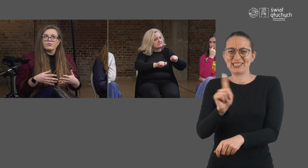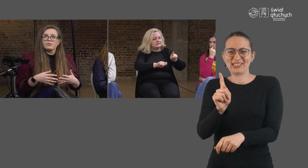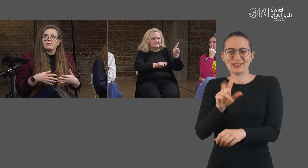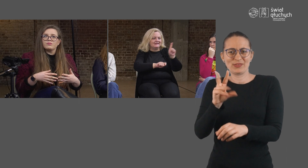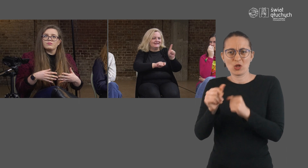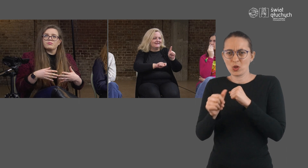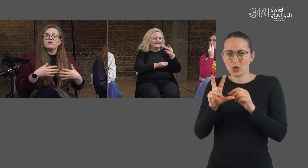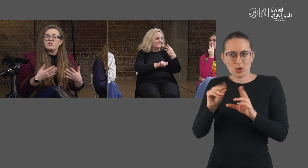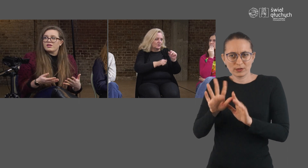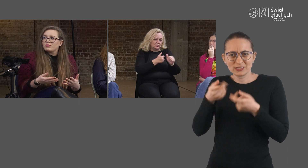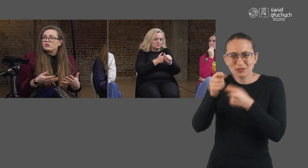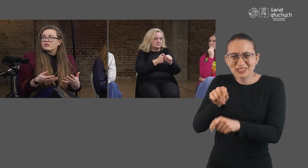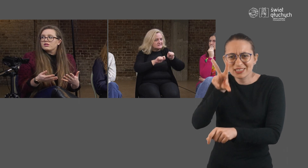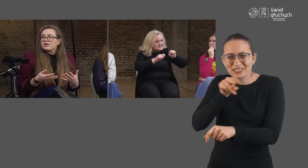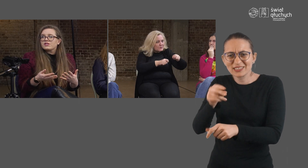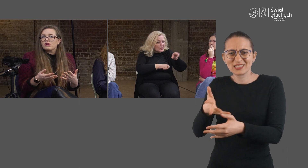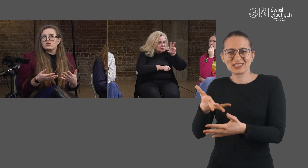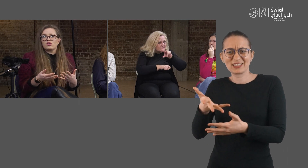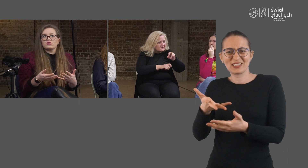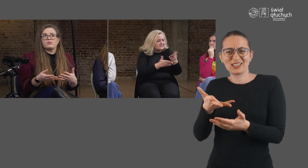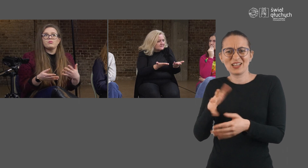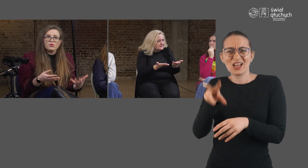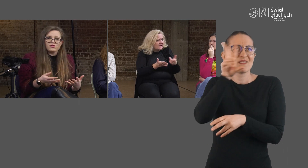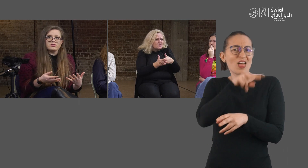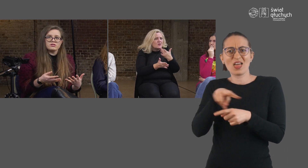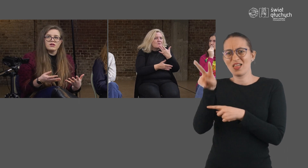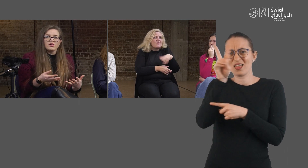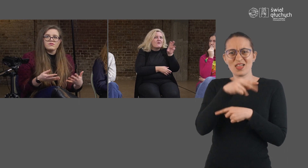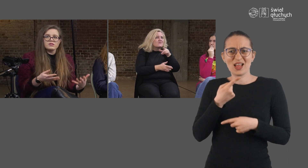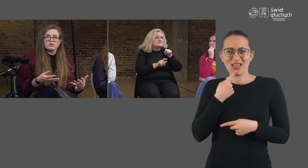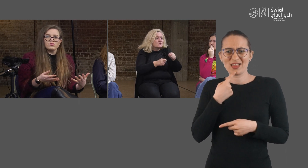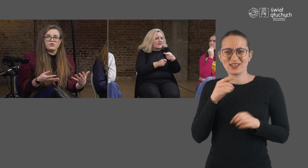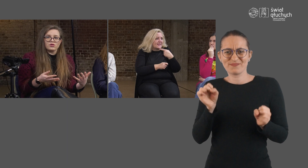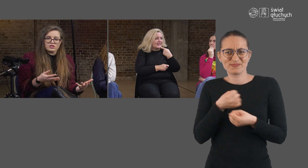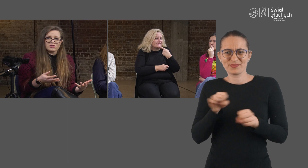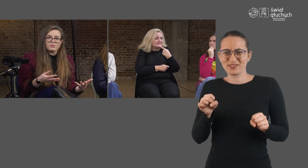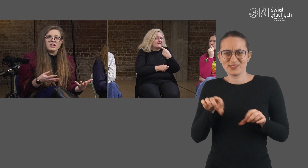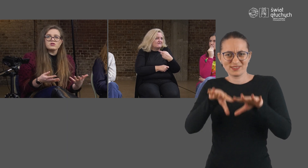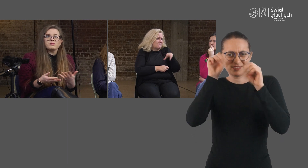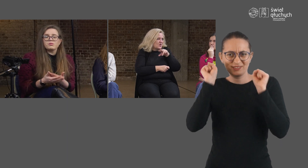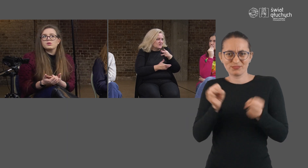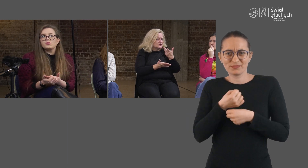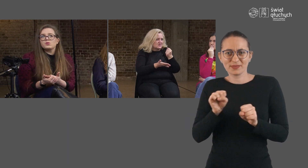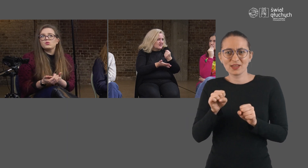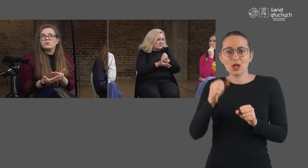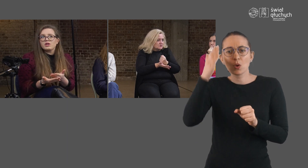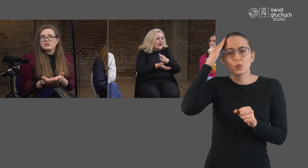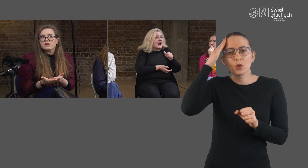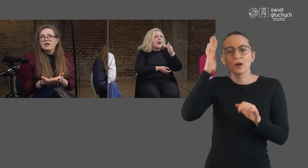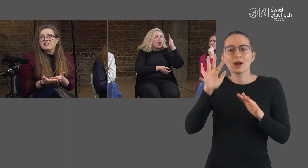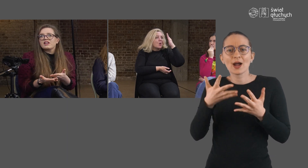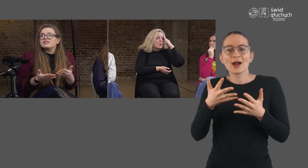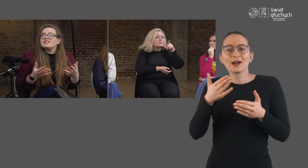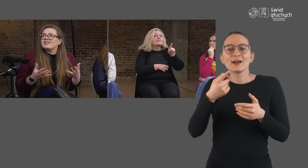do mówienia, bo to nawet nie chodzi o to, żeby mówić w języku fonicznym, ale żeby po prostu